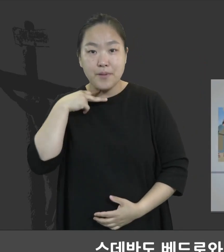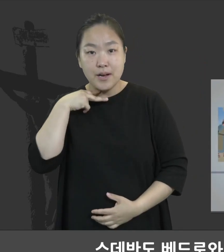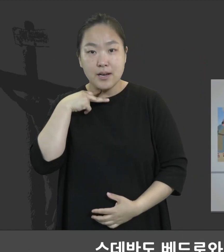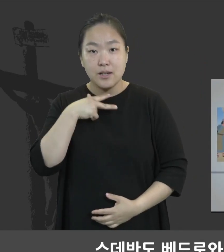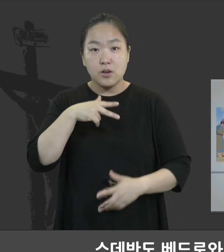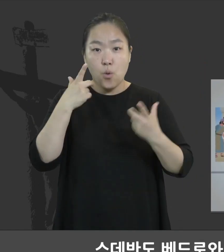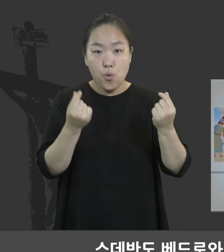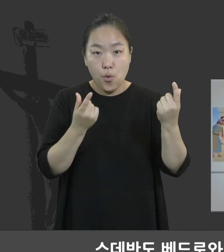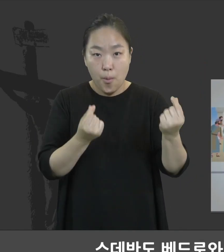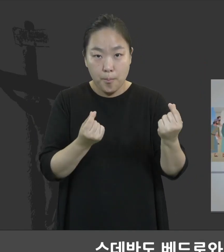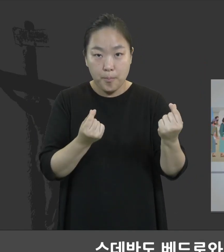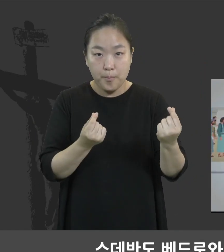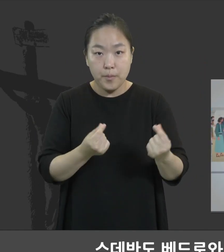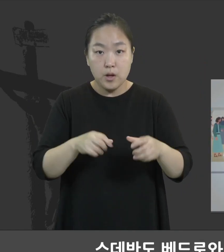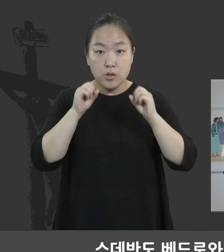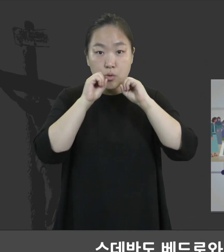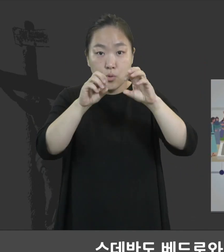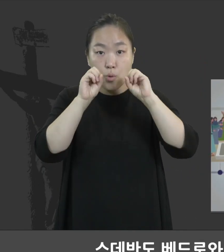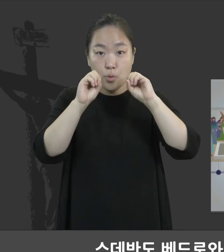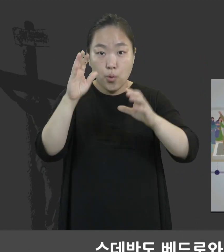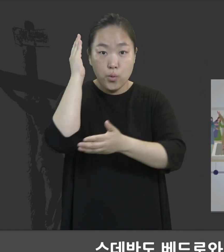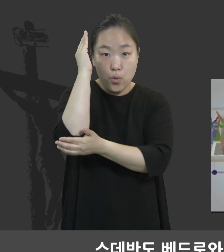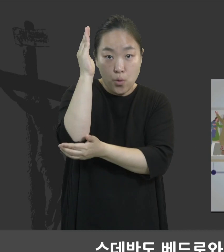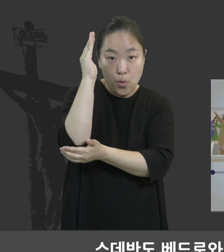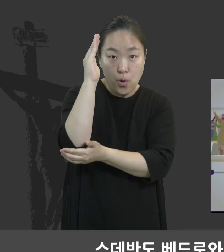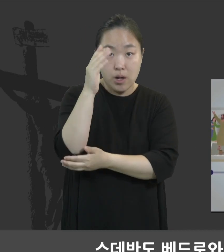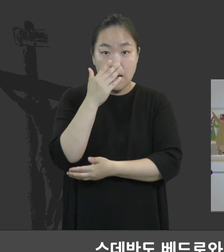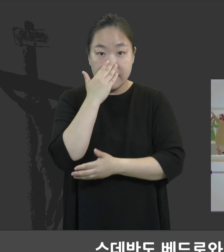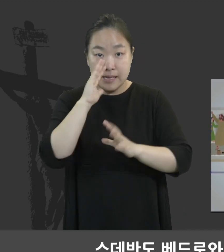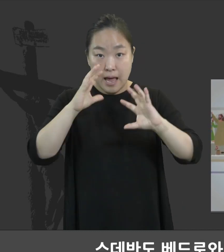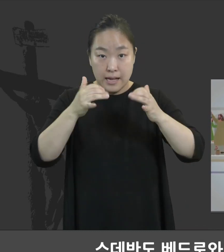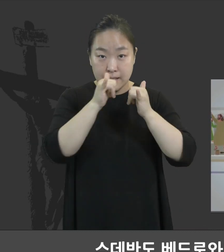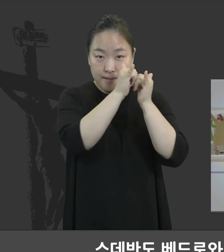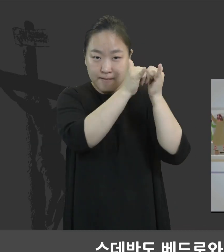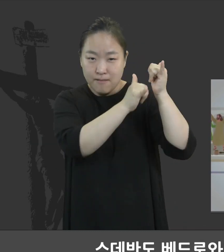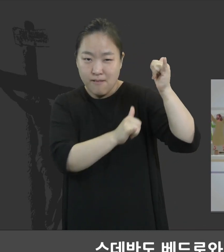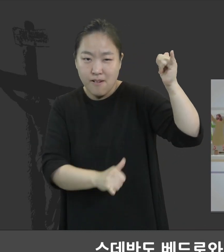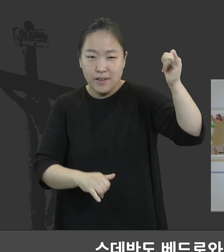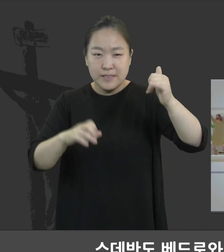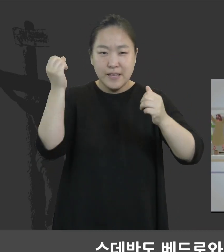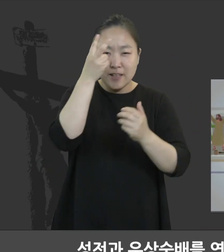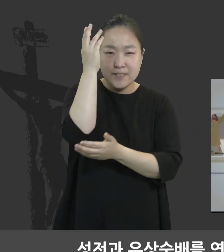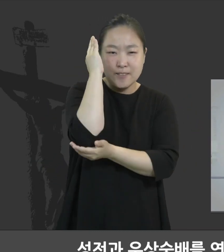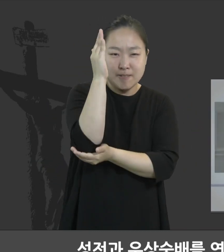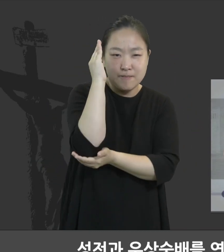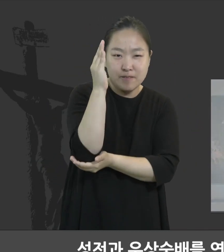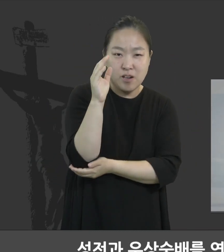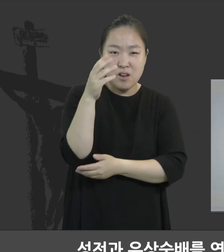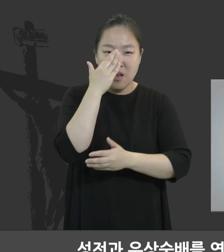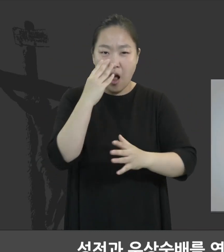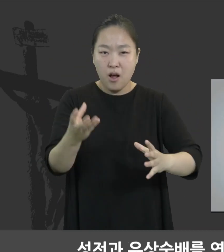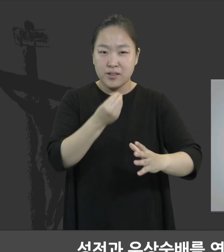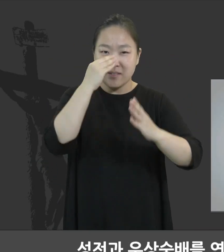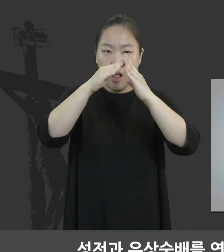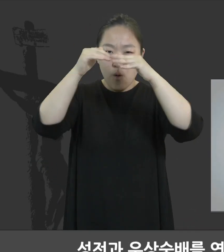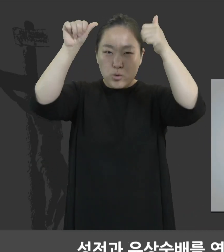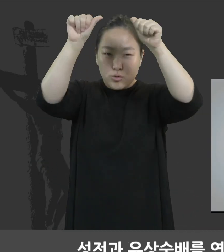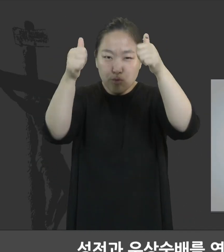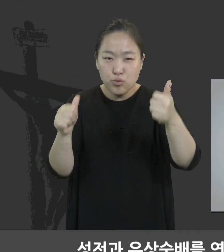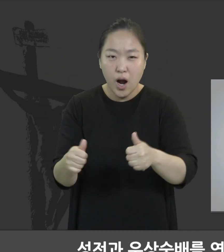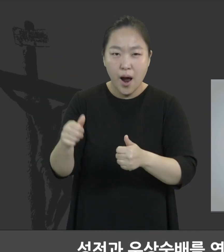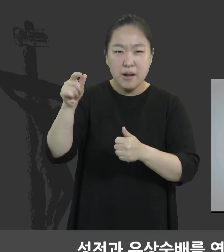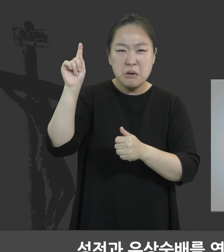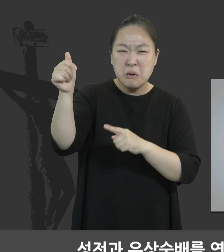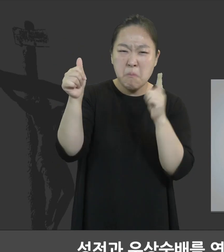스데반도 베드로와 마찬가지로 그의 설교에서 이스라엘의 역사를 되돌아보면서 성전과 우상 숭배를